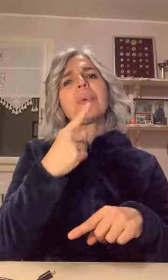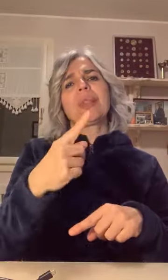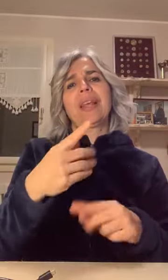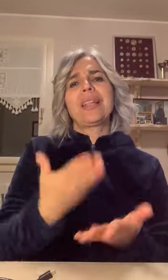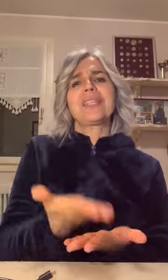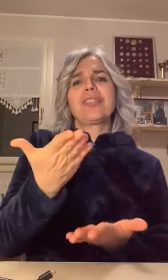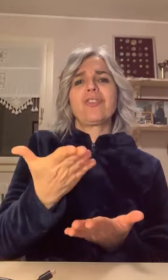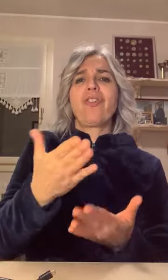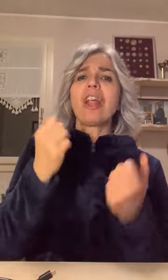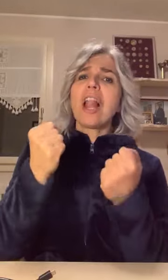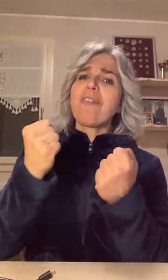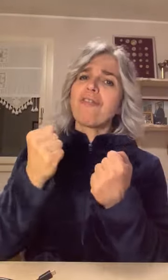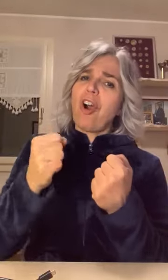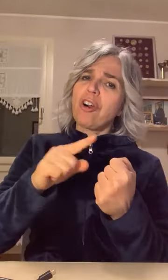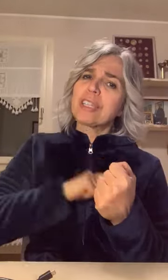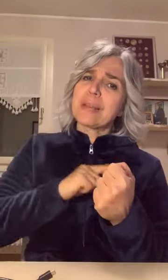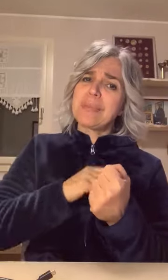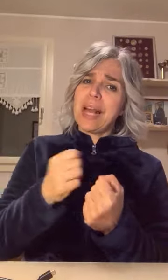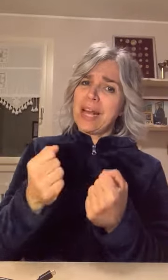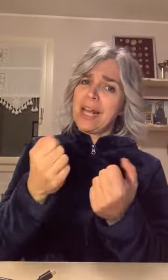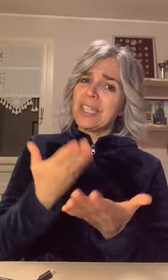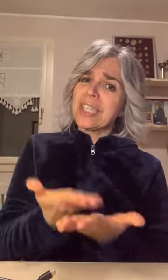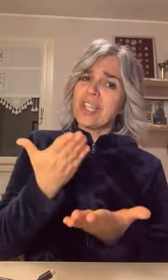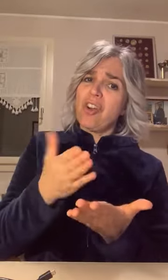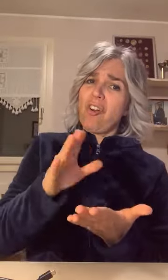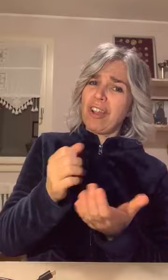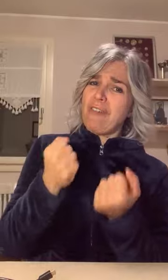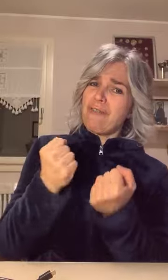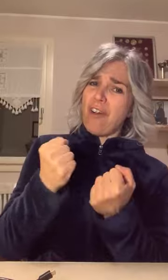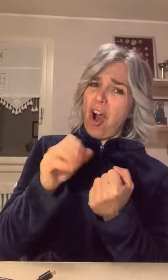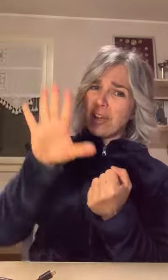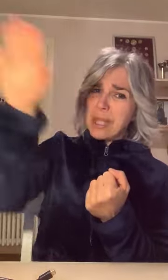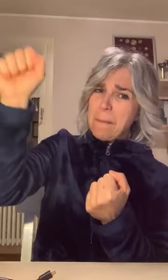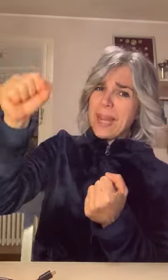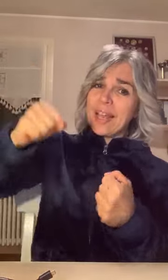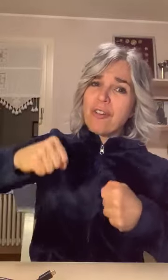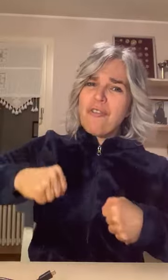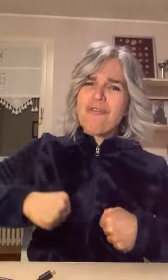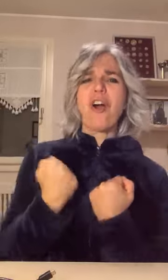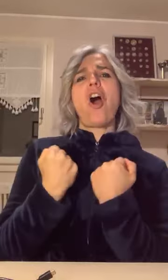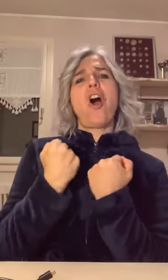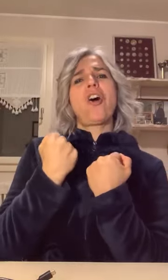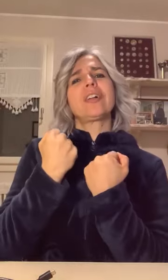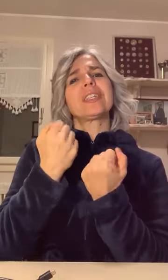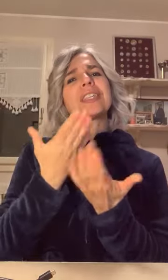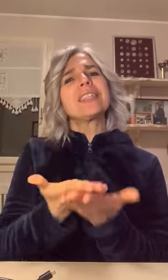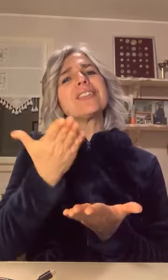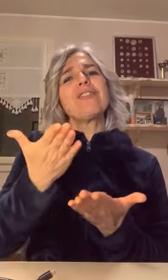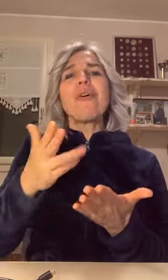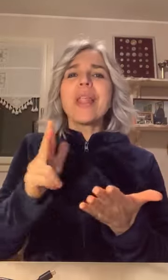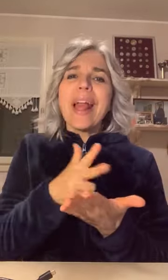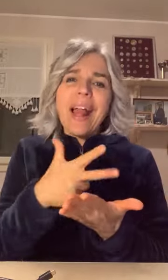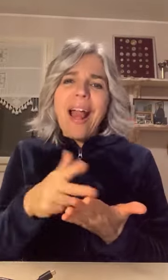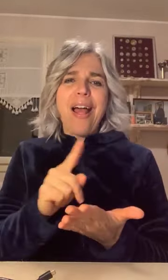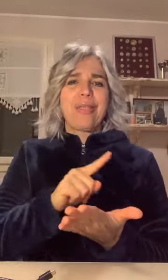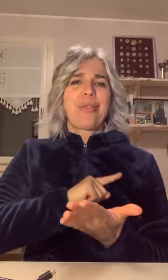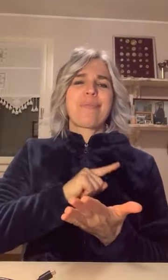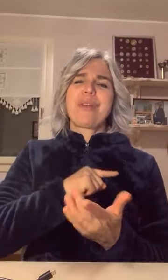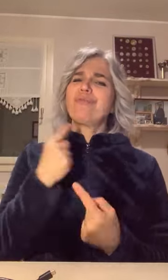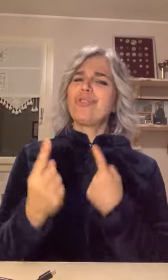mio cantico. Cantare il Signore in ogni situazione, in ogni circostanza. Come dicevo anche la settimana scorsa, in questi giorni